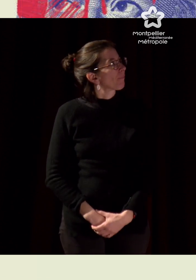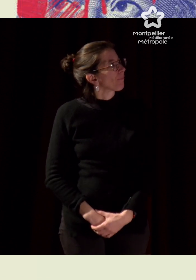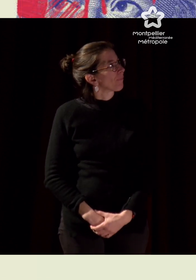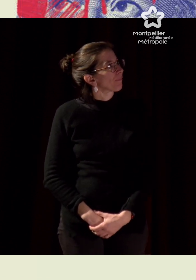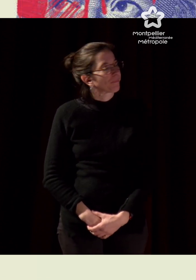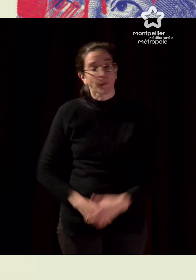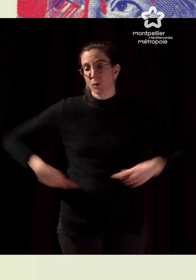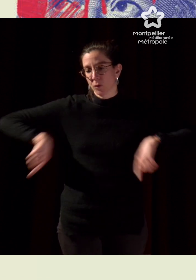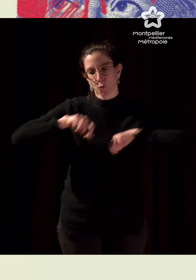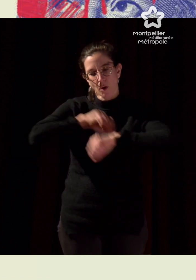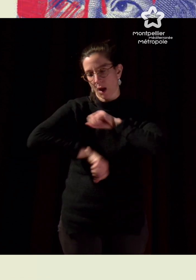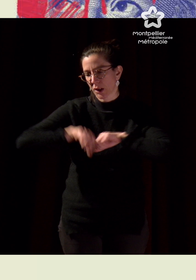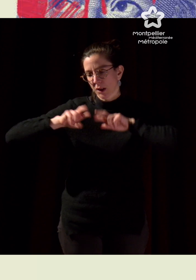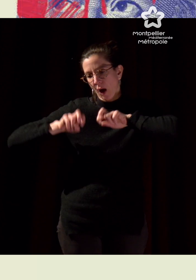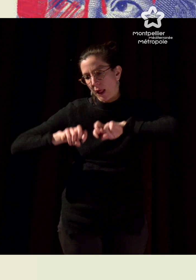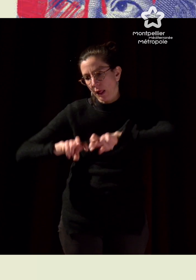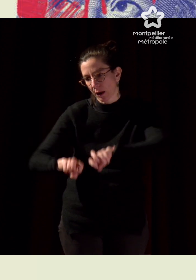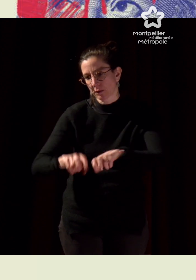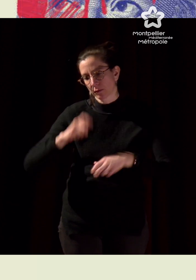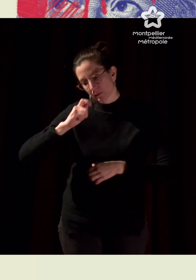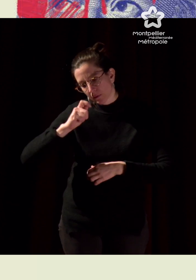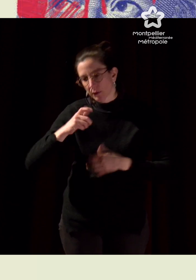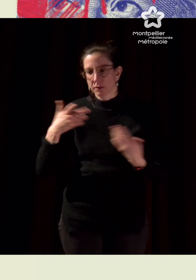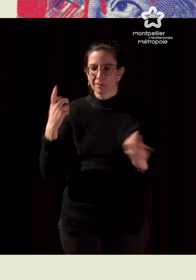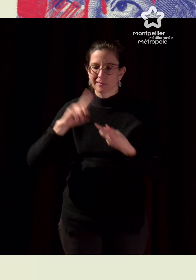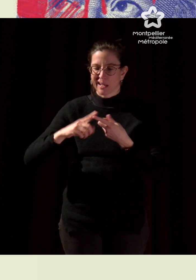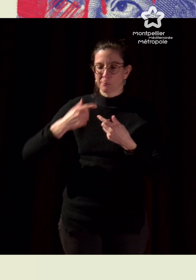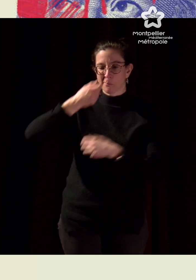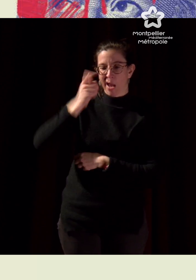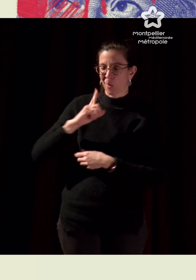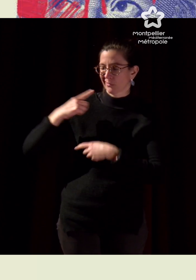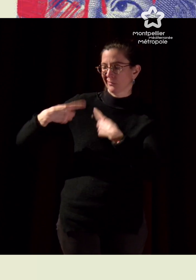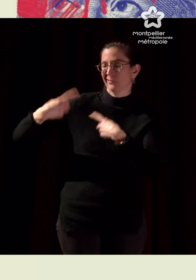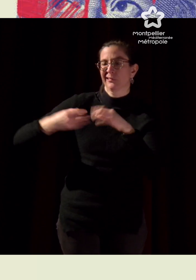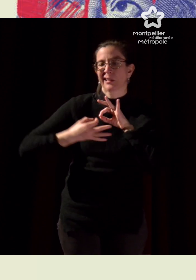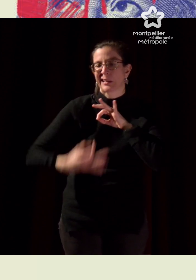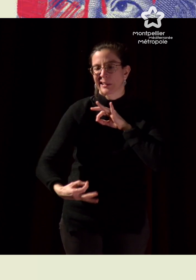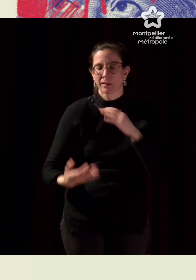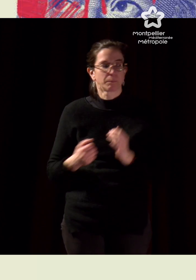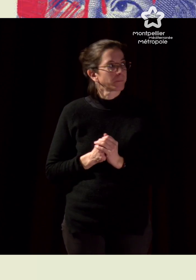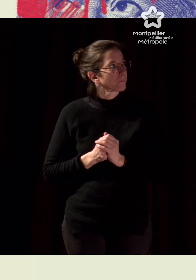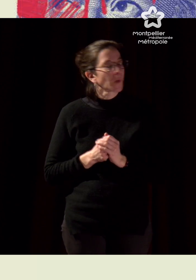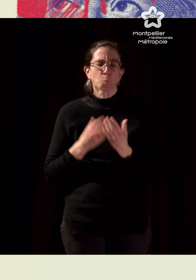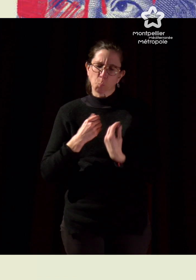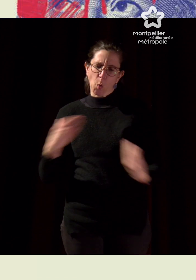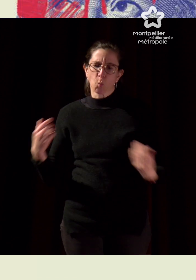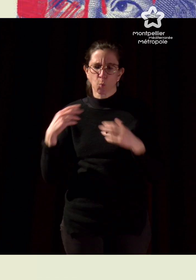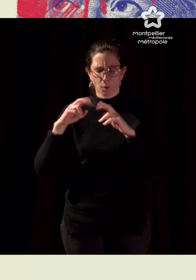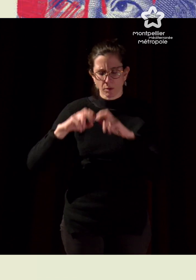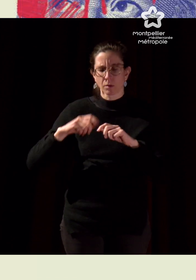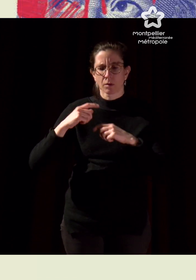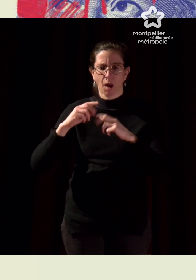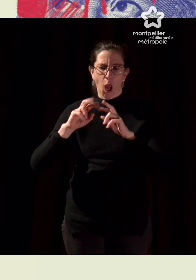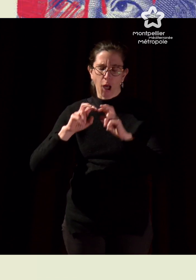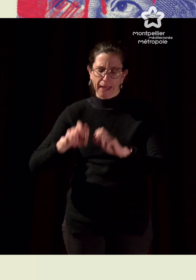des enquêtes, parce qu'en même temps, on faisait des enquêtes sur les parentés, sur les systèmes de parenté. On a fait aussi beaucoup d'enquêtes linguistiques,